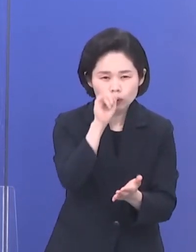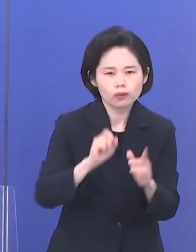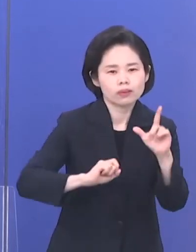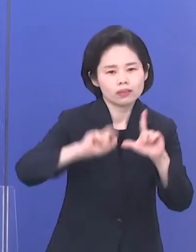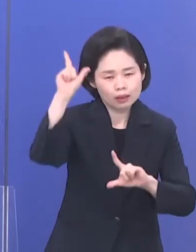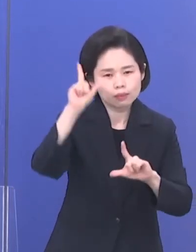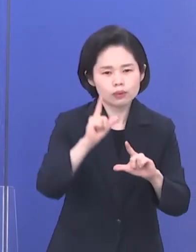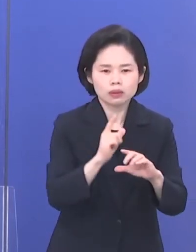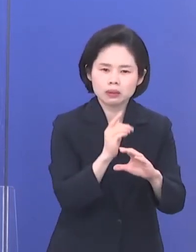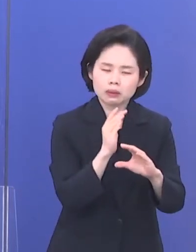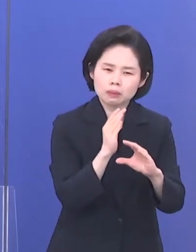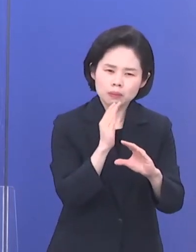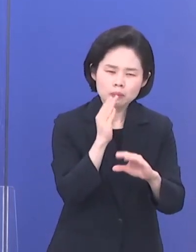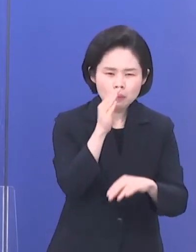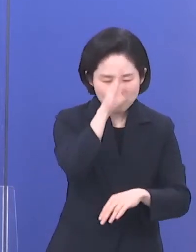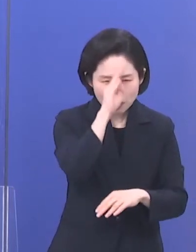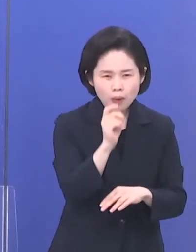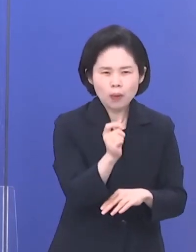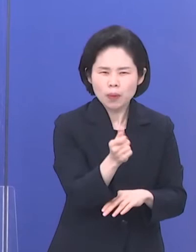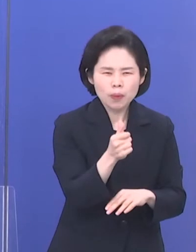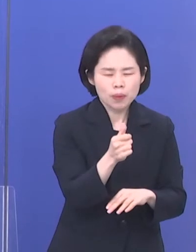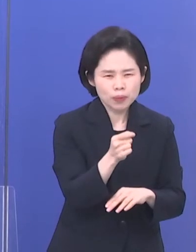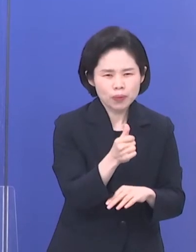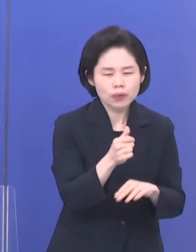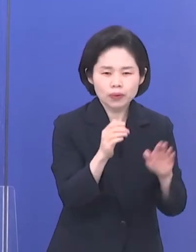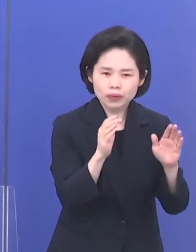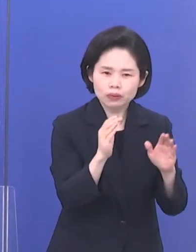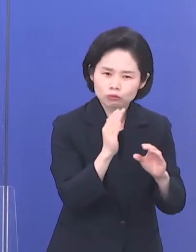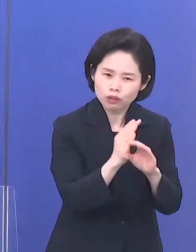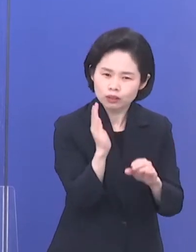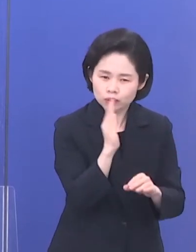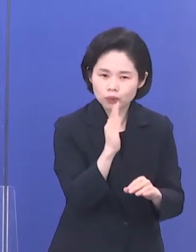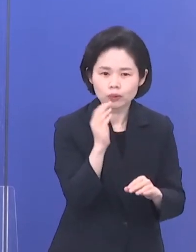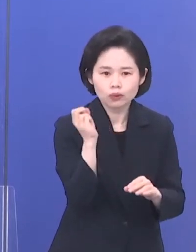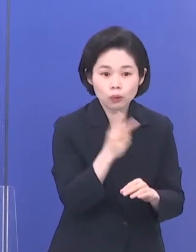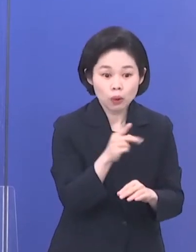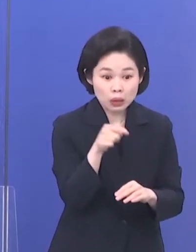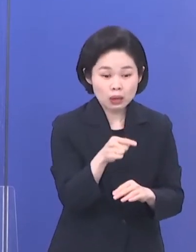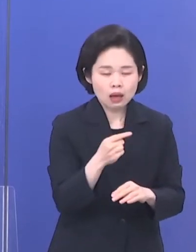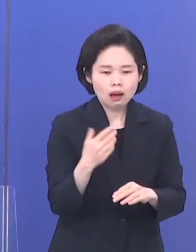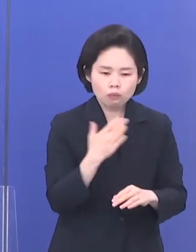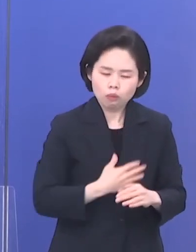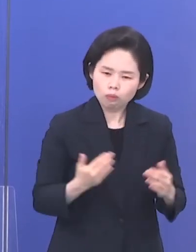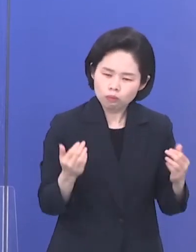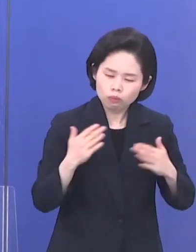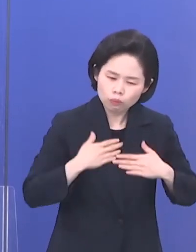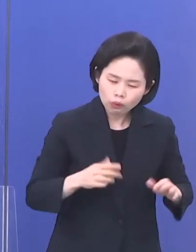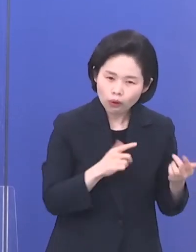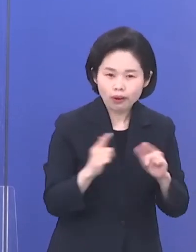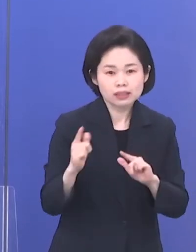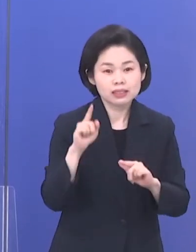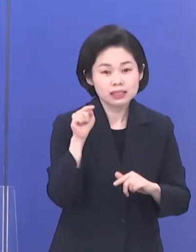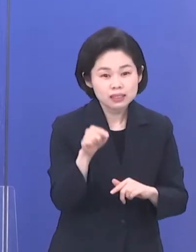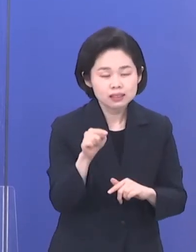경증에서 중간 정도이며, 접종 후 하루 이틀 내에 발생해서 역시 하루 이틀 내에 소실되었습니다.